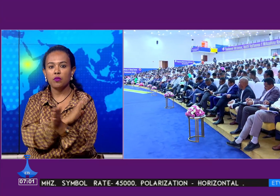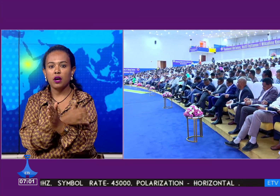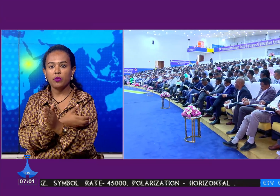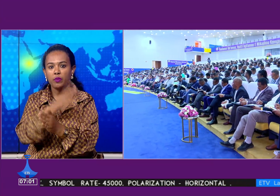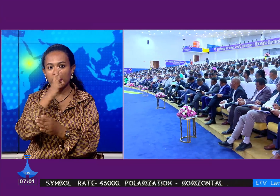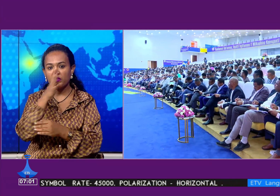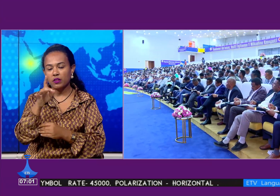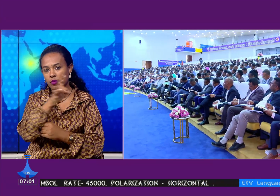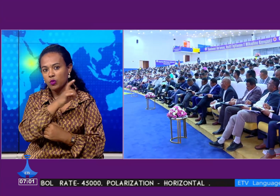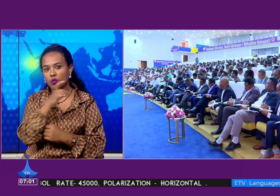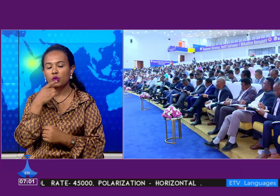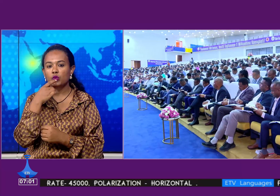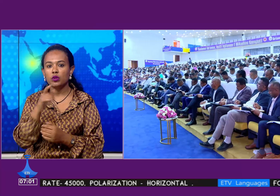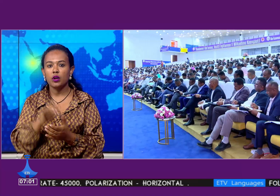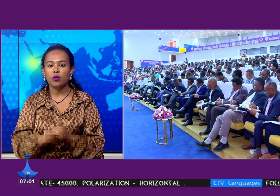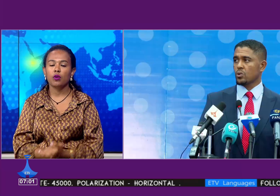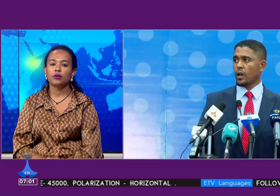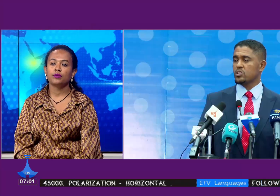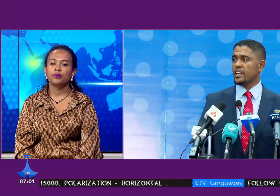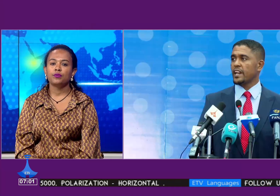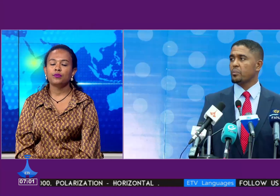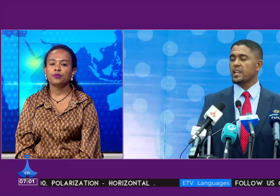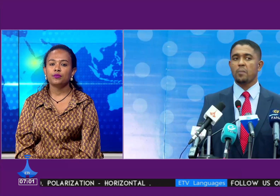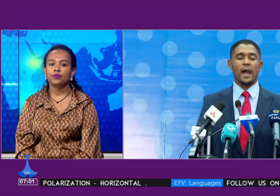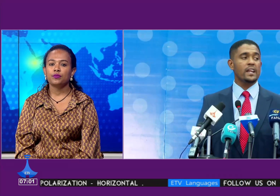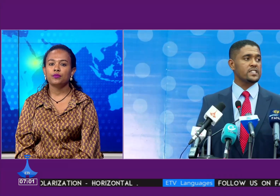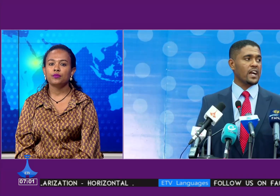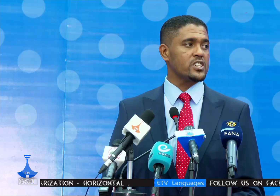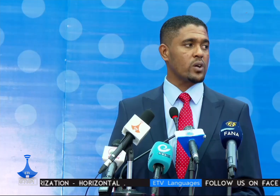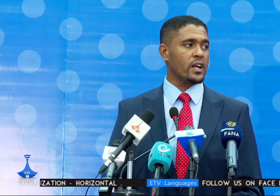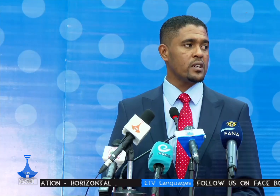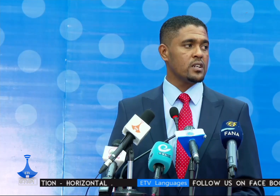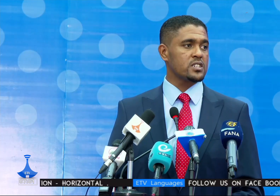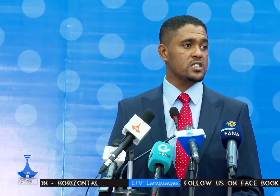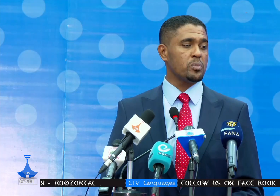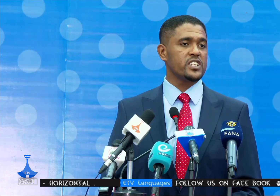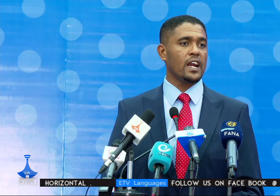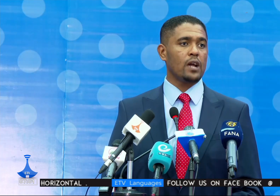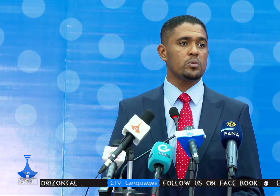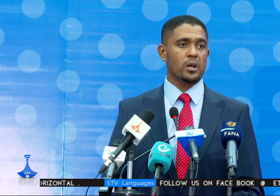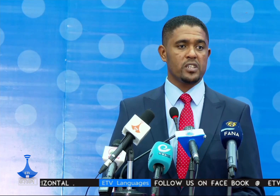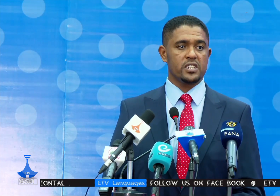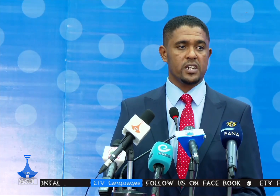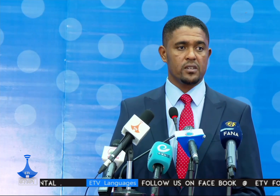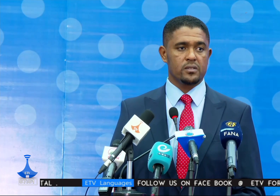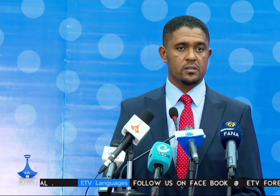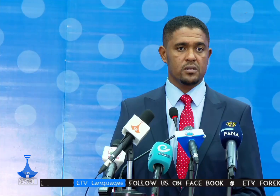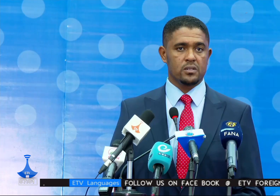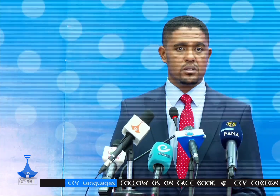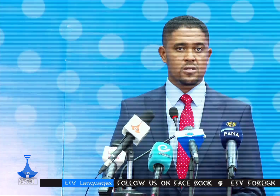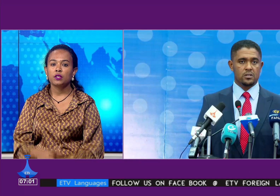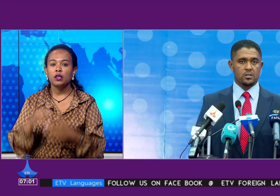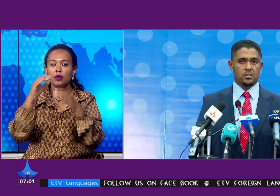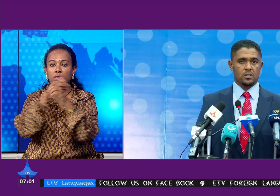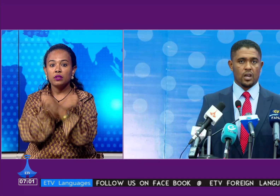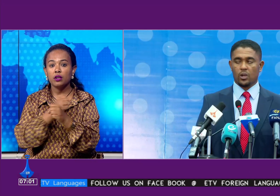የሚፈጠርበት መሆኑንም አንስተዋል። ራዊን ኬኛ ኩርማኖት ሰደንደር በኒ ማል ረጅራ ከንጀዱ ካና ስሪት ብልችና ላሉን ይበርባች ይቻላል።